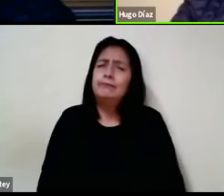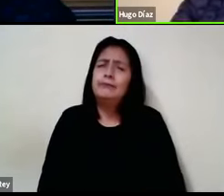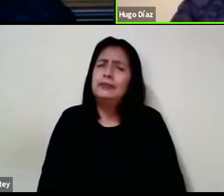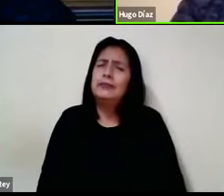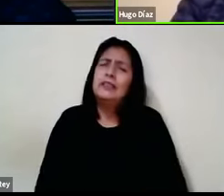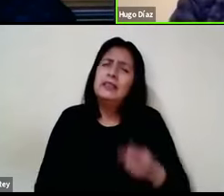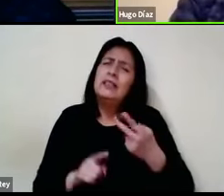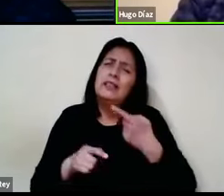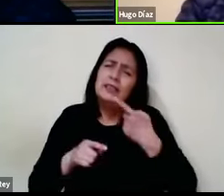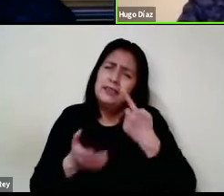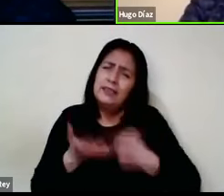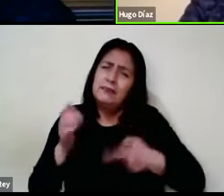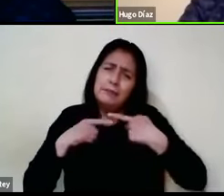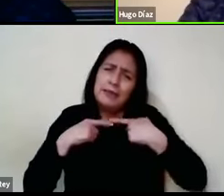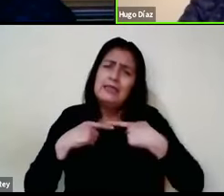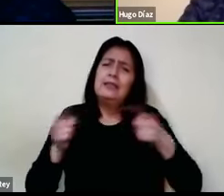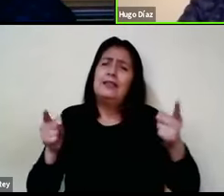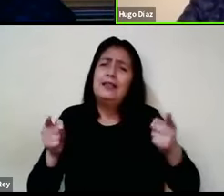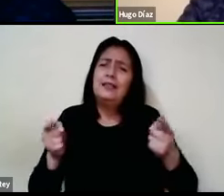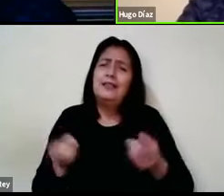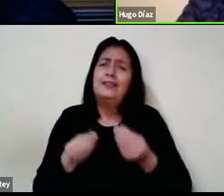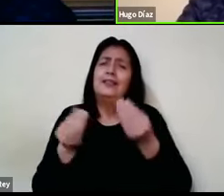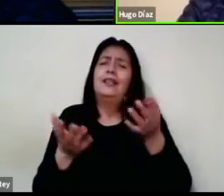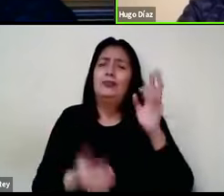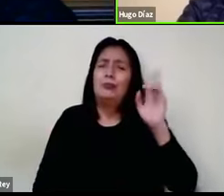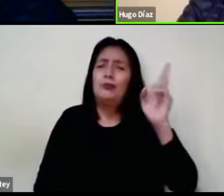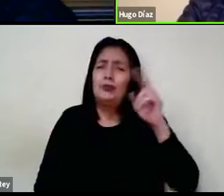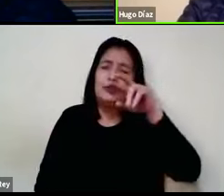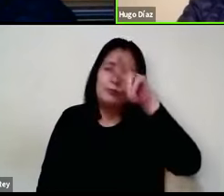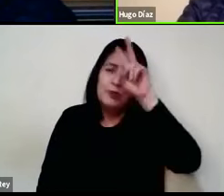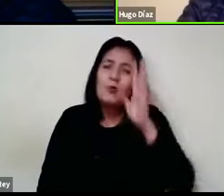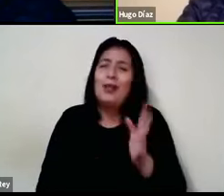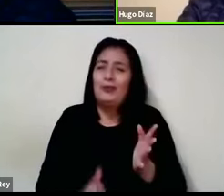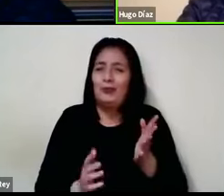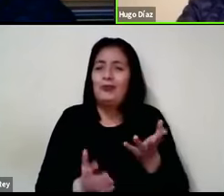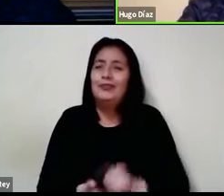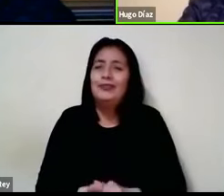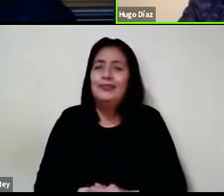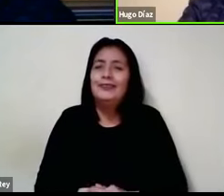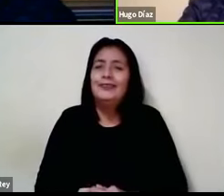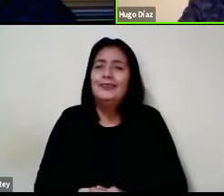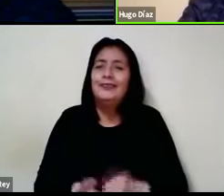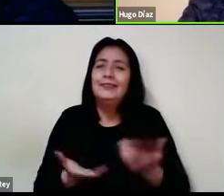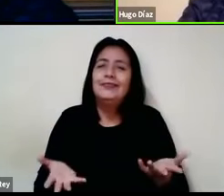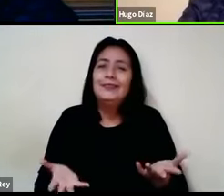¿Qué mensaje les dejarías a los maestros peruanos